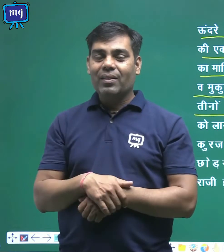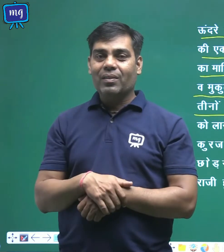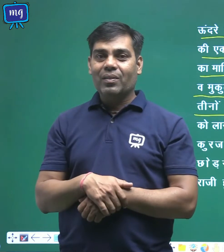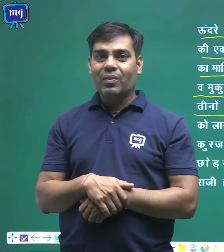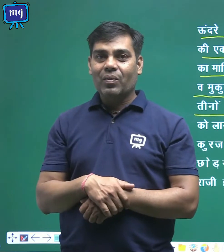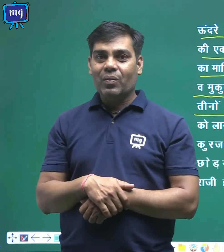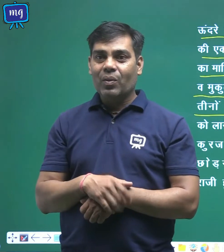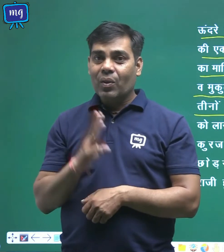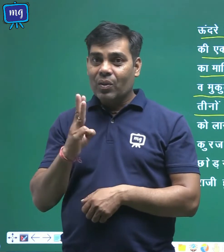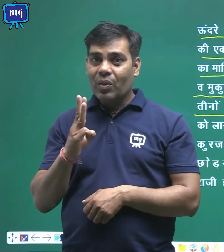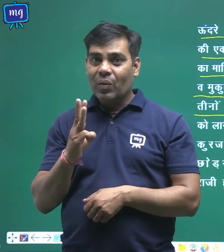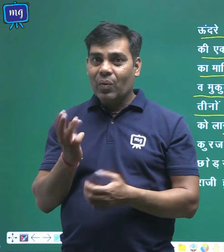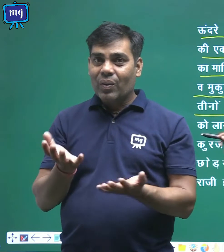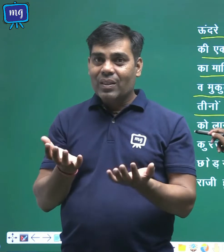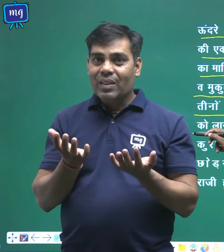तीनों चीज़ों